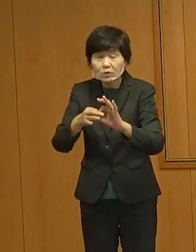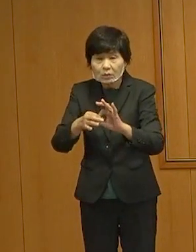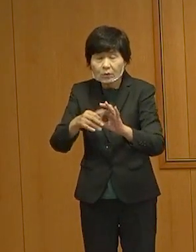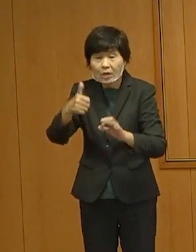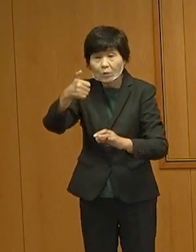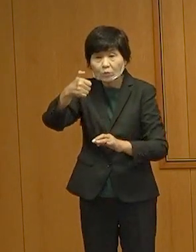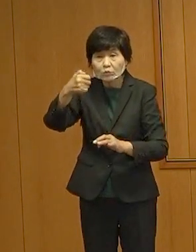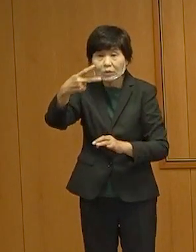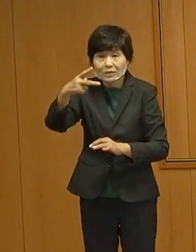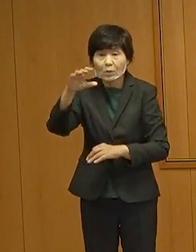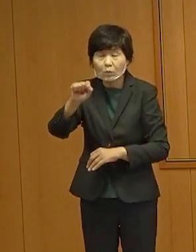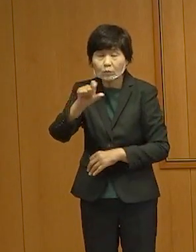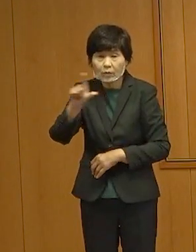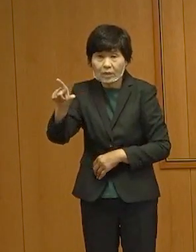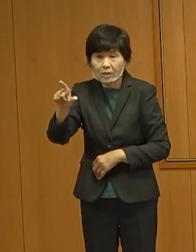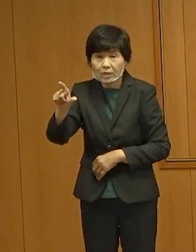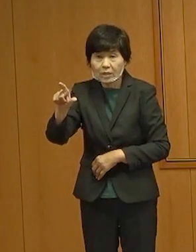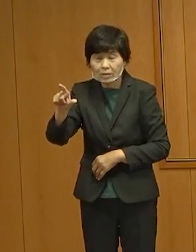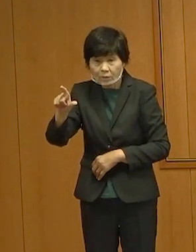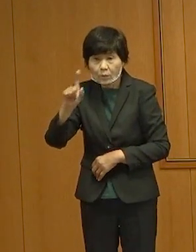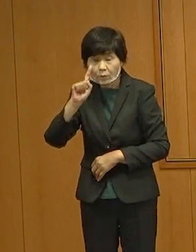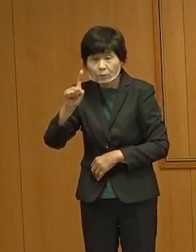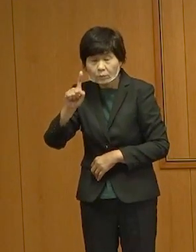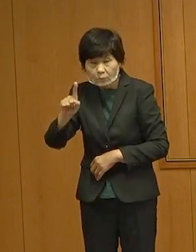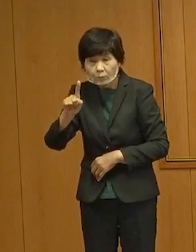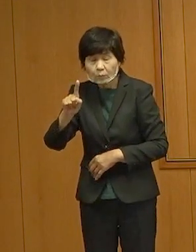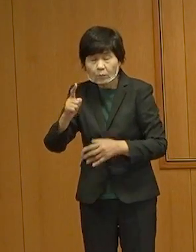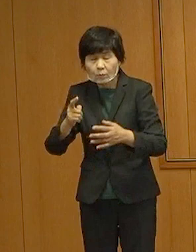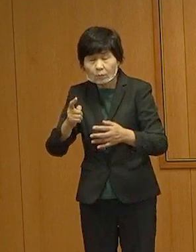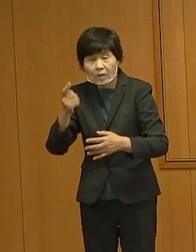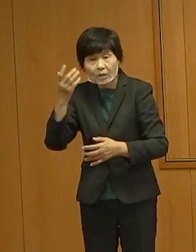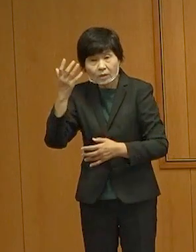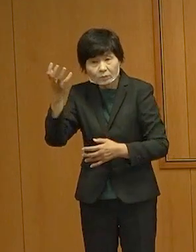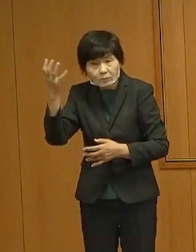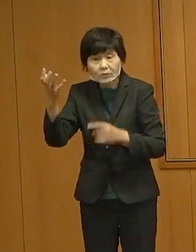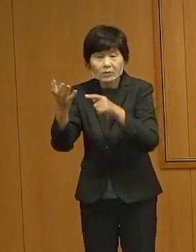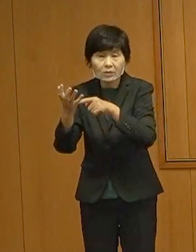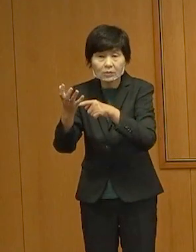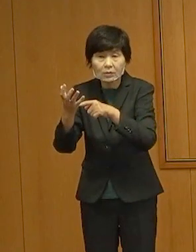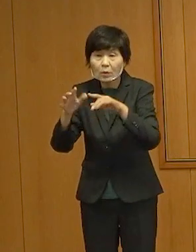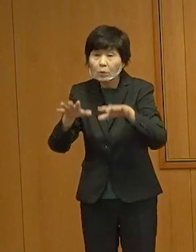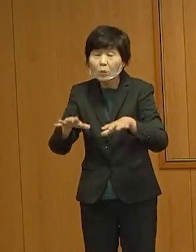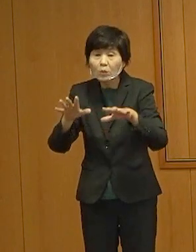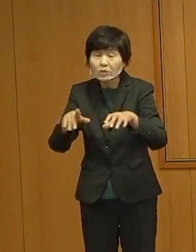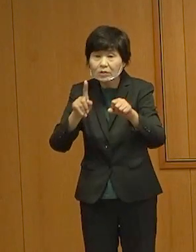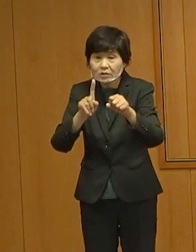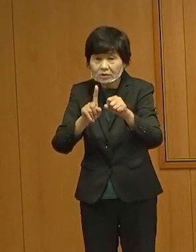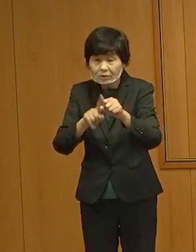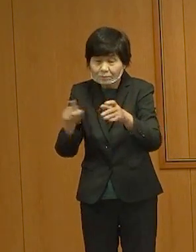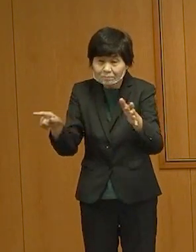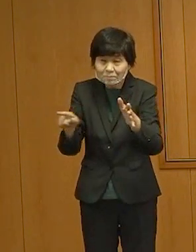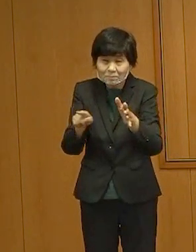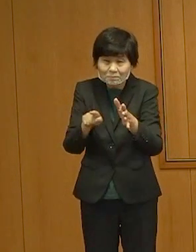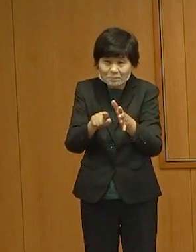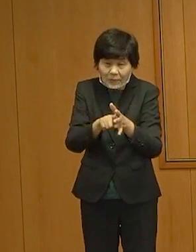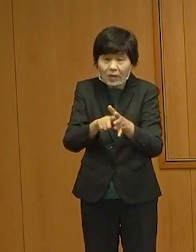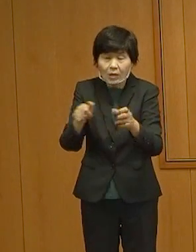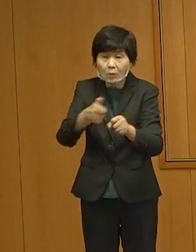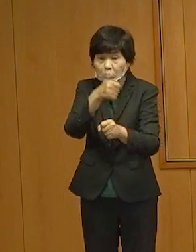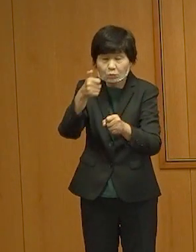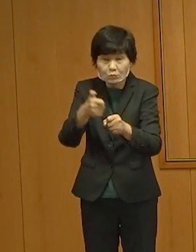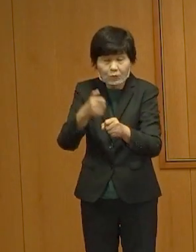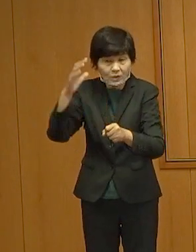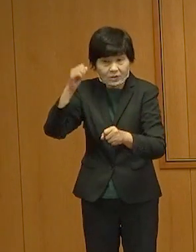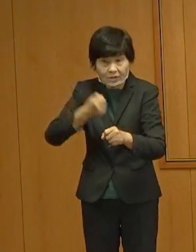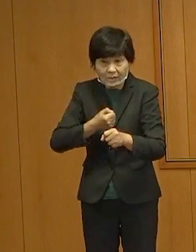ということでありますが、まあ、今年が開園50周年になるということで、まあ、記念行事、公